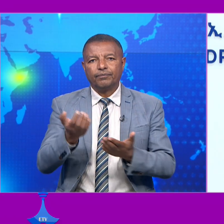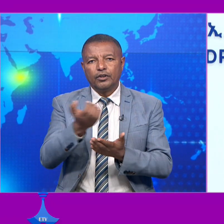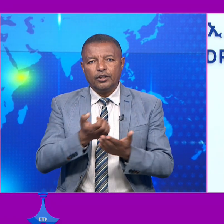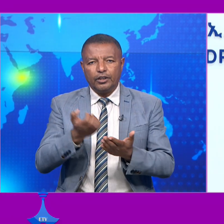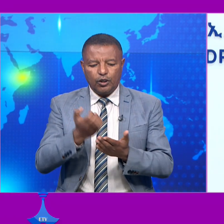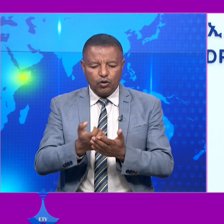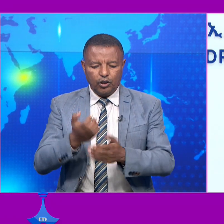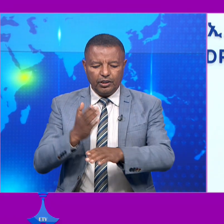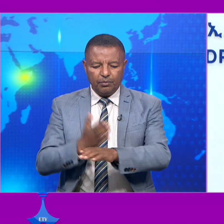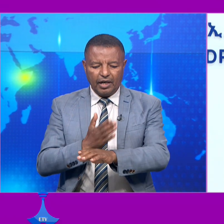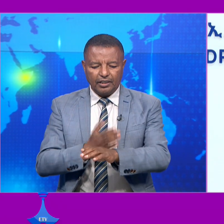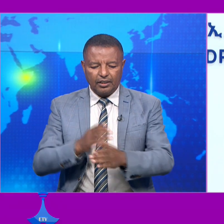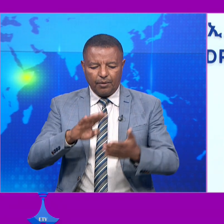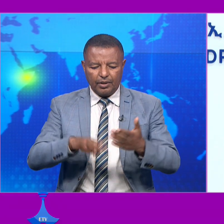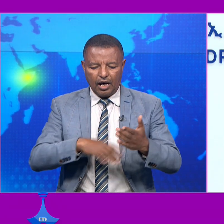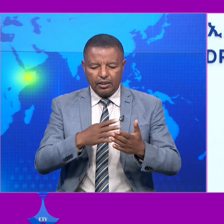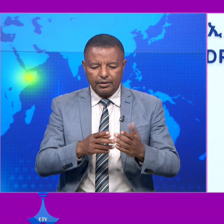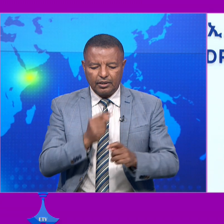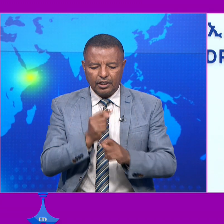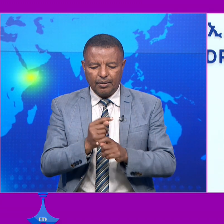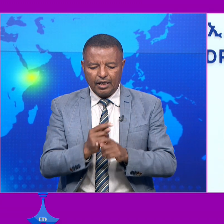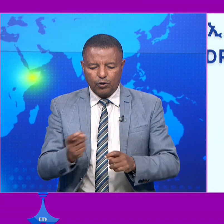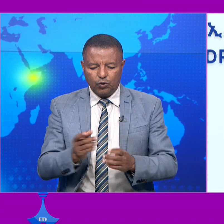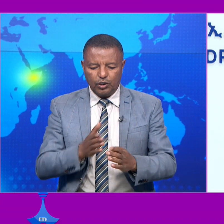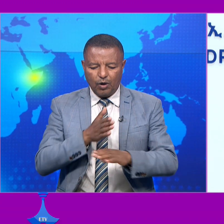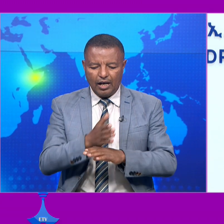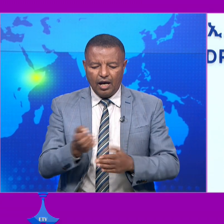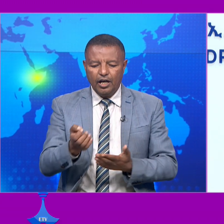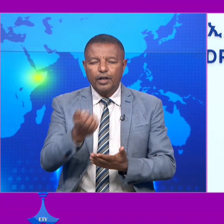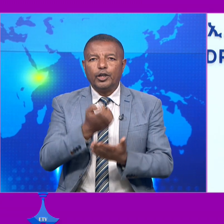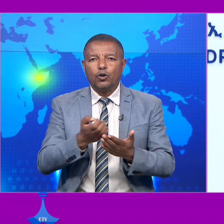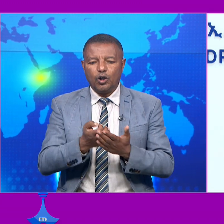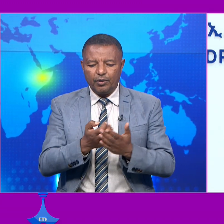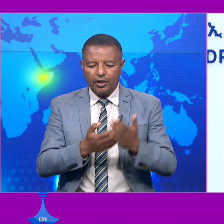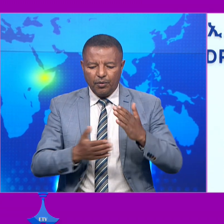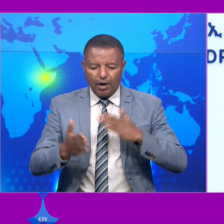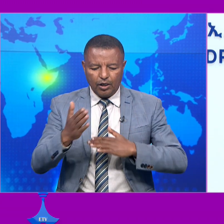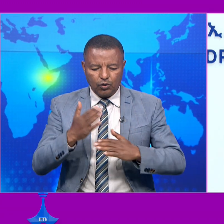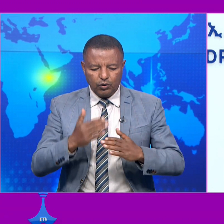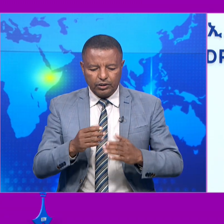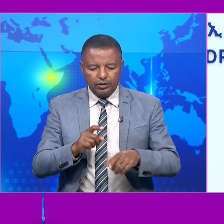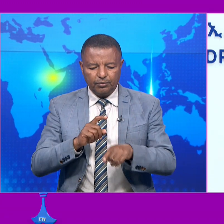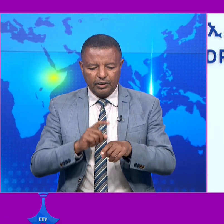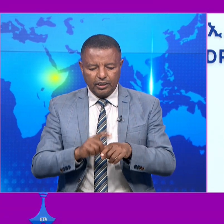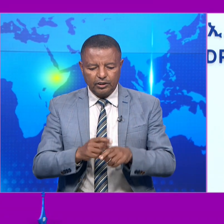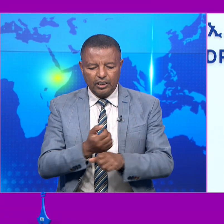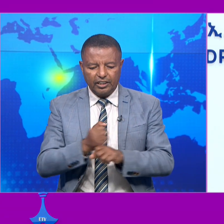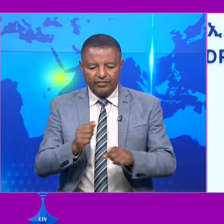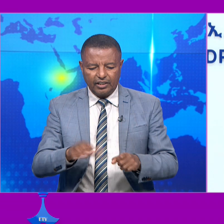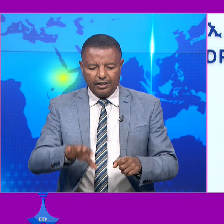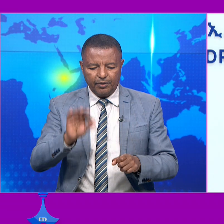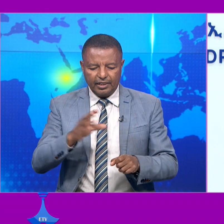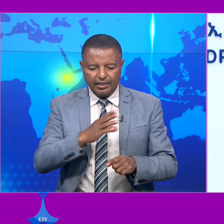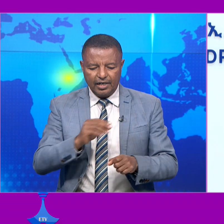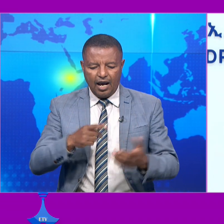አንስተዋል። የኢኮኖሚ ማሻሻያ መርሃ ግብር ተግባራዊ ከሆነ በኋላ የኢኮኖሚ ማነቆችን በየጊዜው